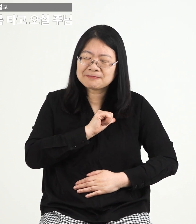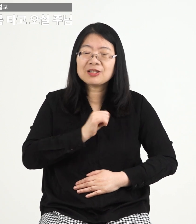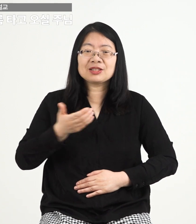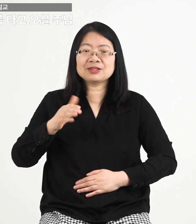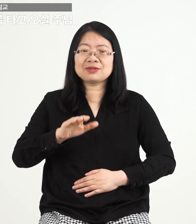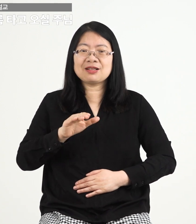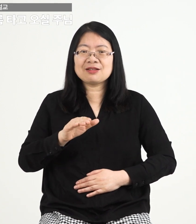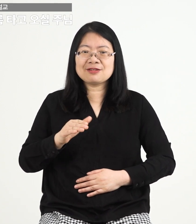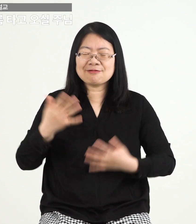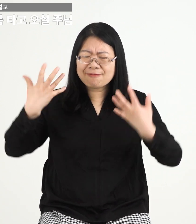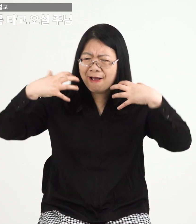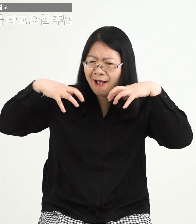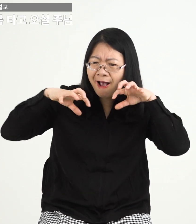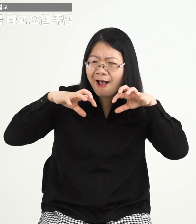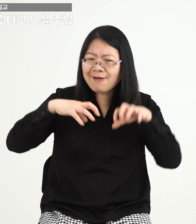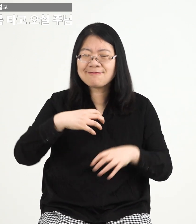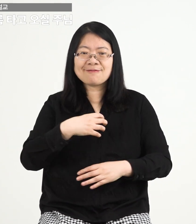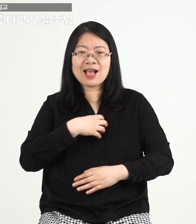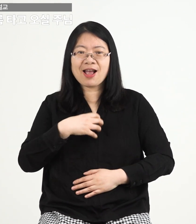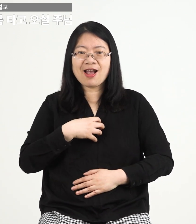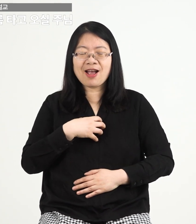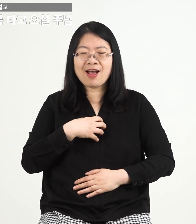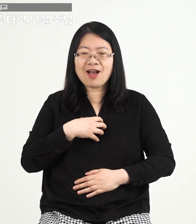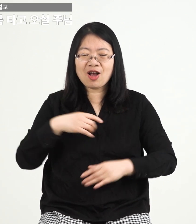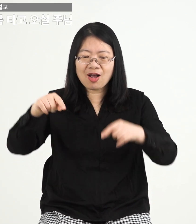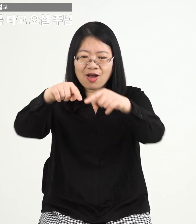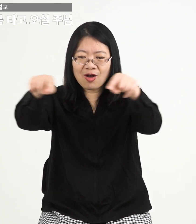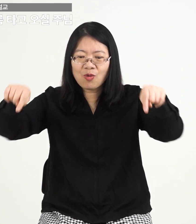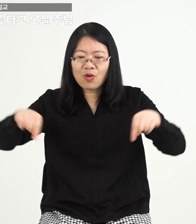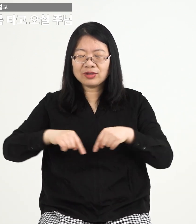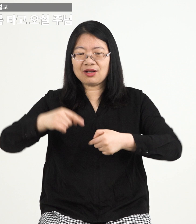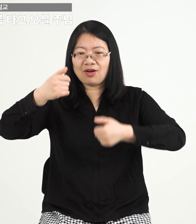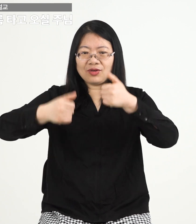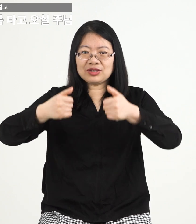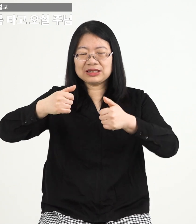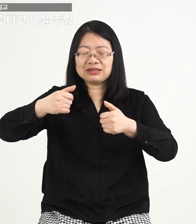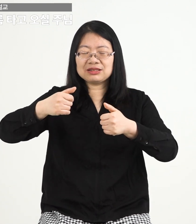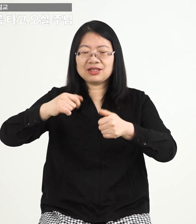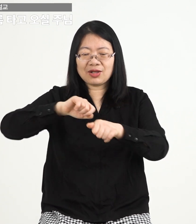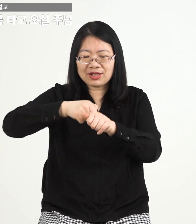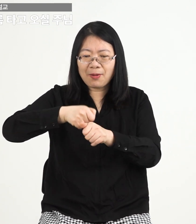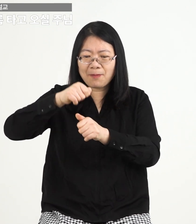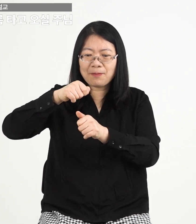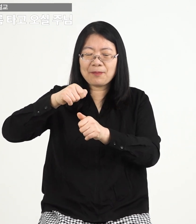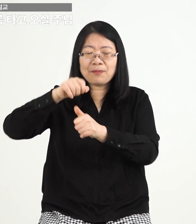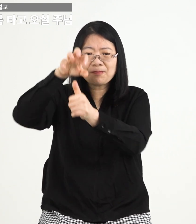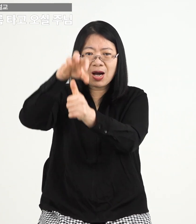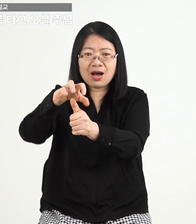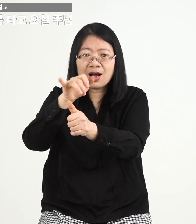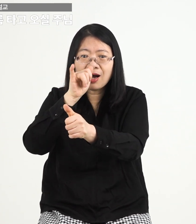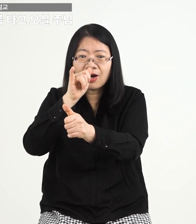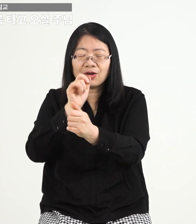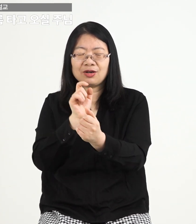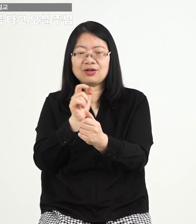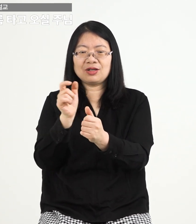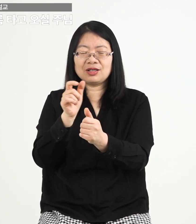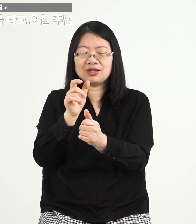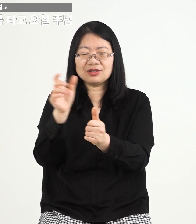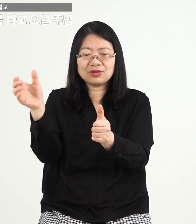맹수의 위협 앞에 원형 경기장에 던져지고 체포가 돼서 적발이